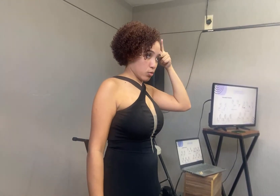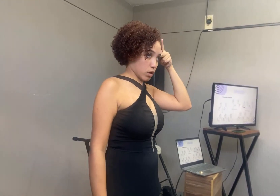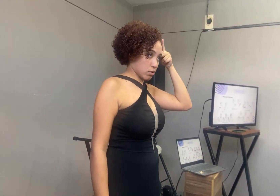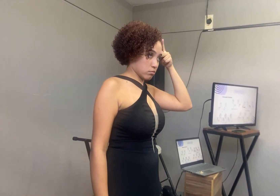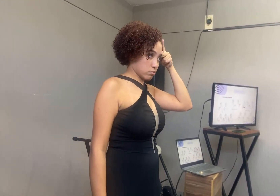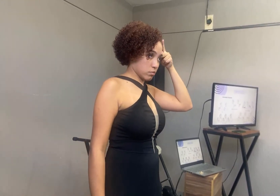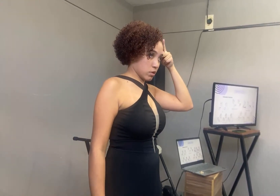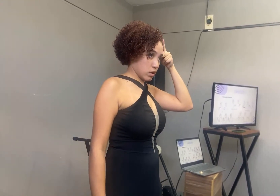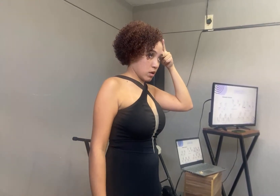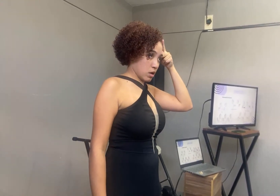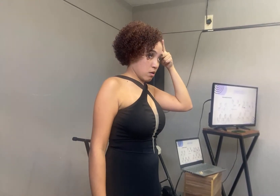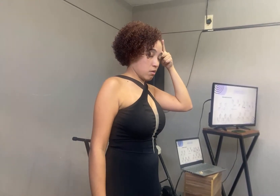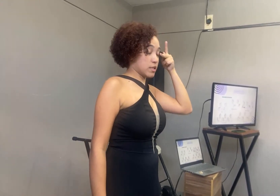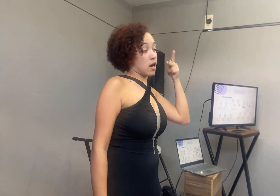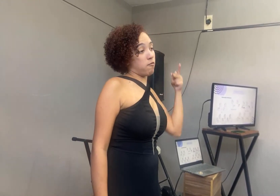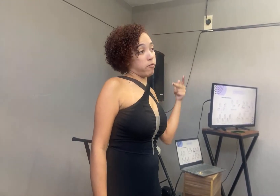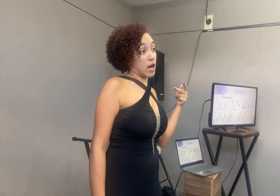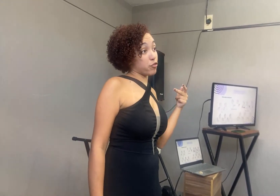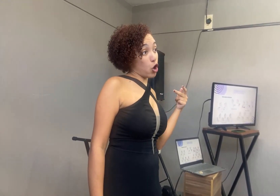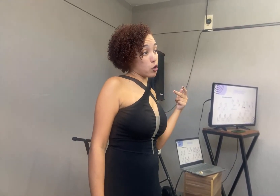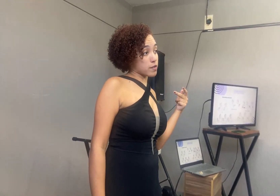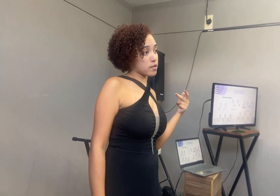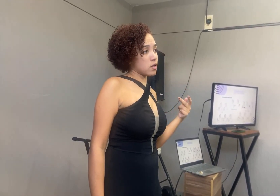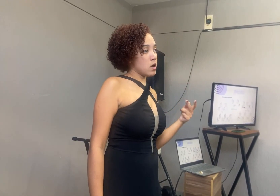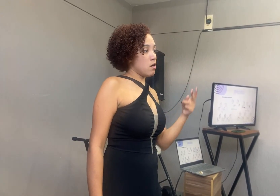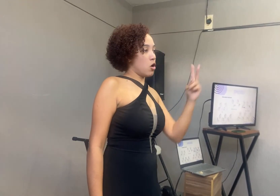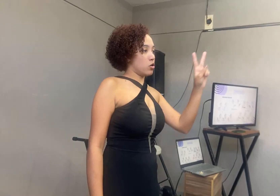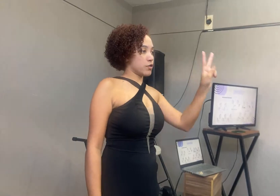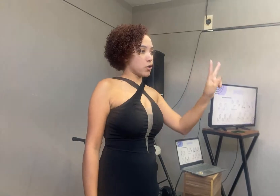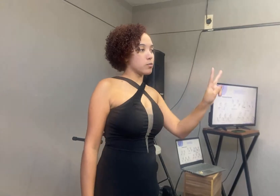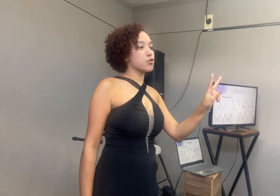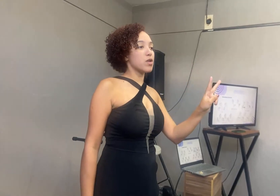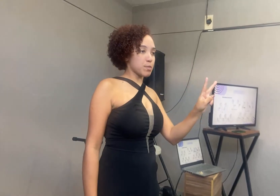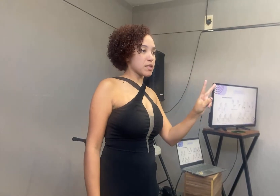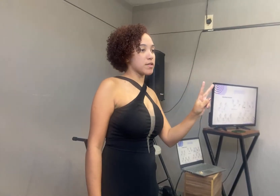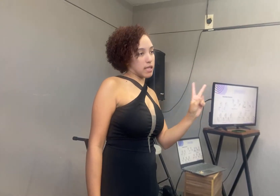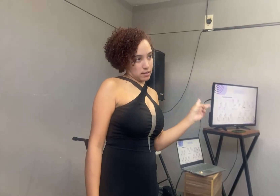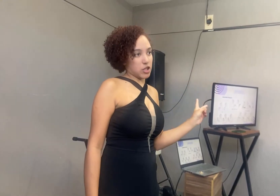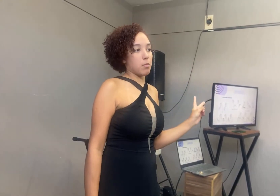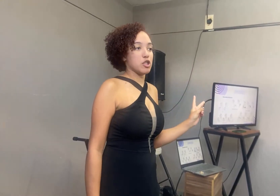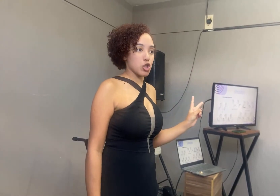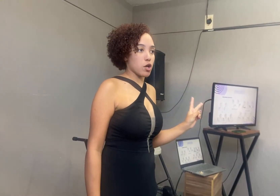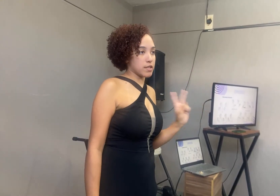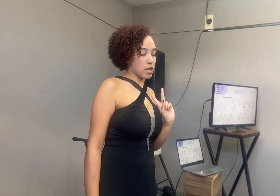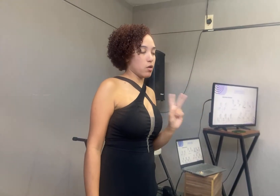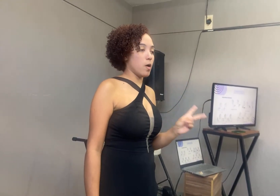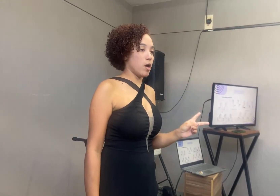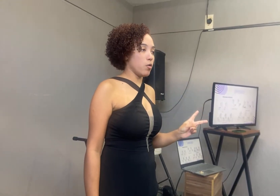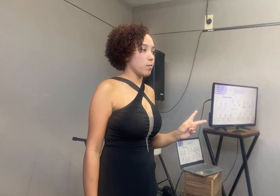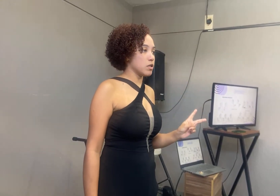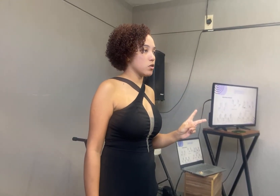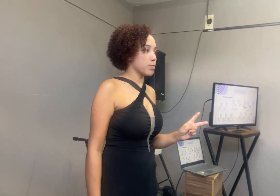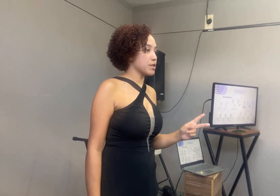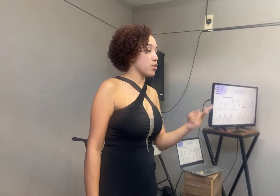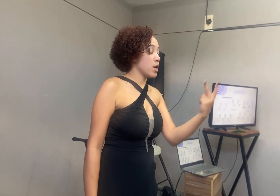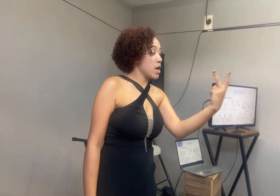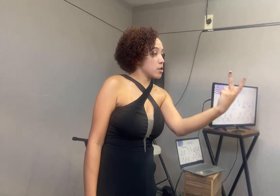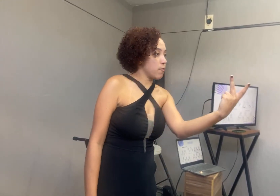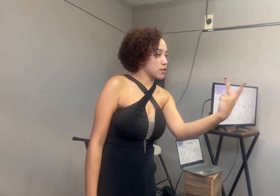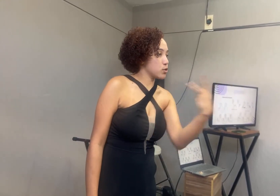pessoa. Você vai falar, nós, somos 2 pessoas, né? Geralmente nós é eu e mais outra pessoa. Então eu faço